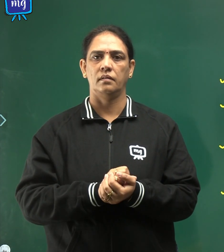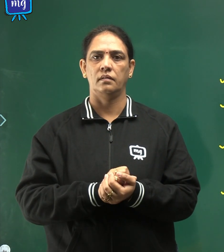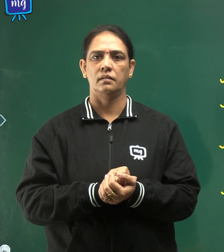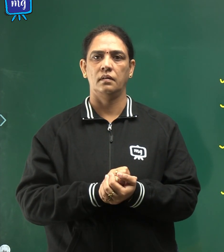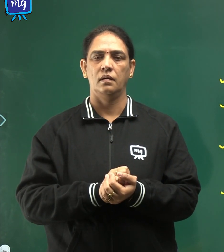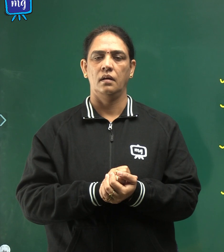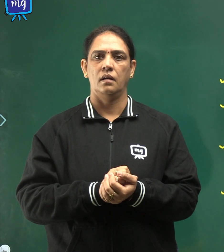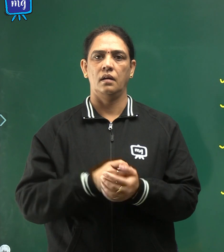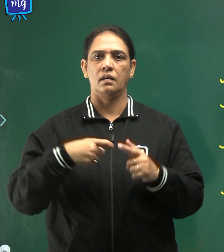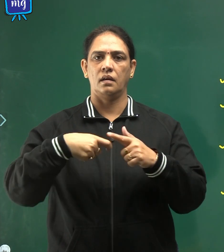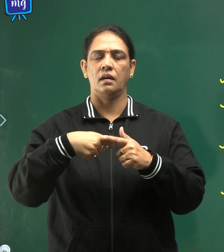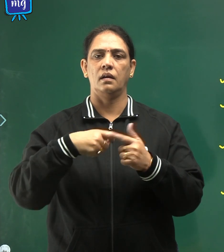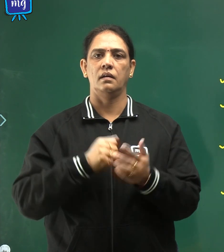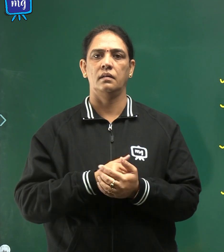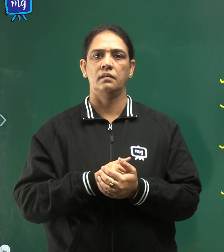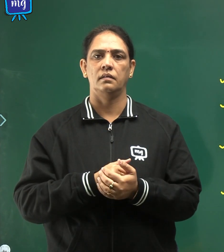बादशाह